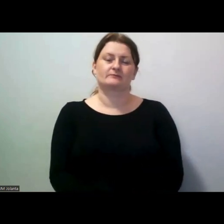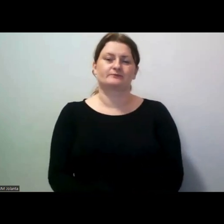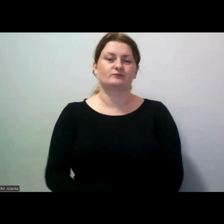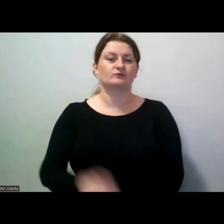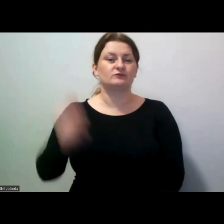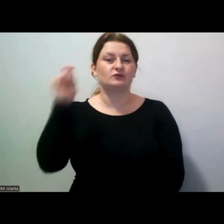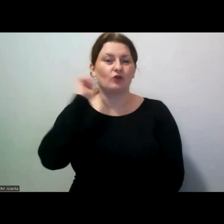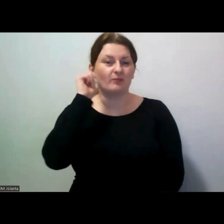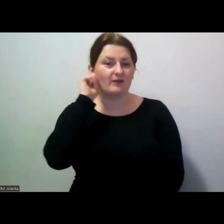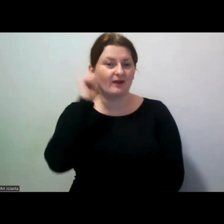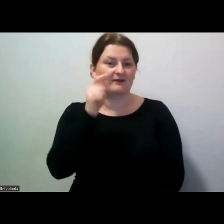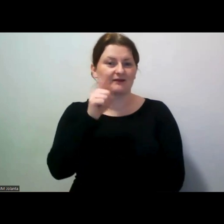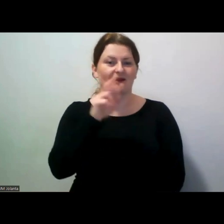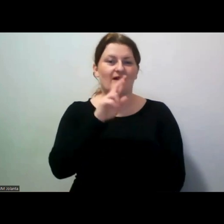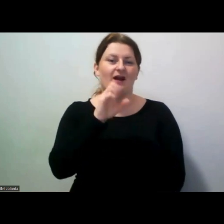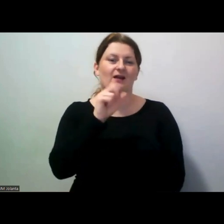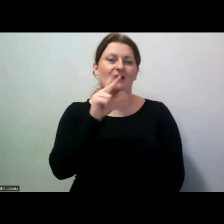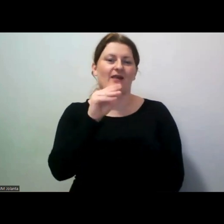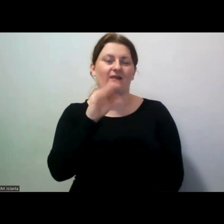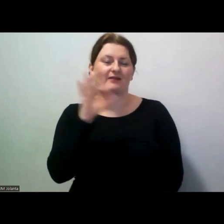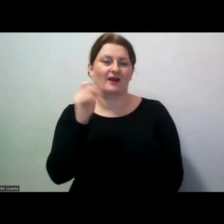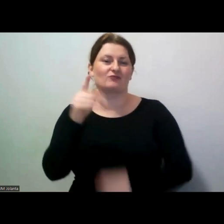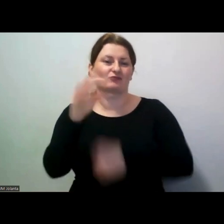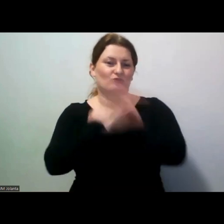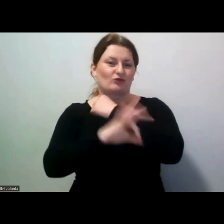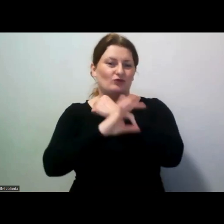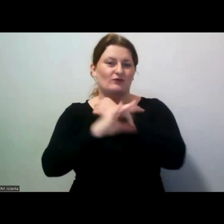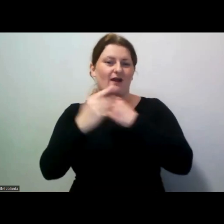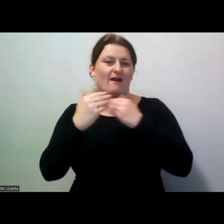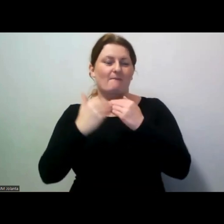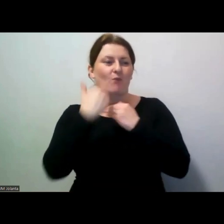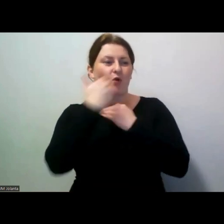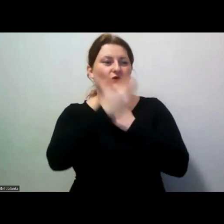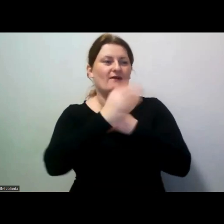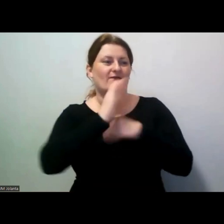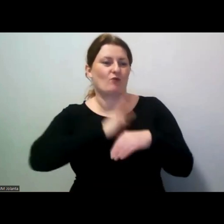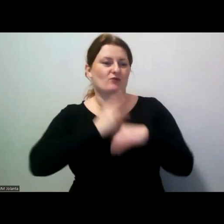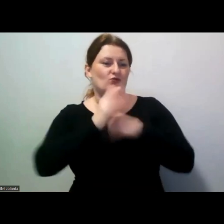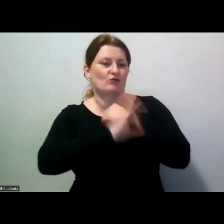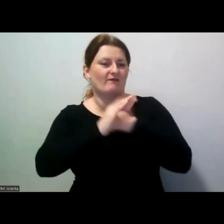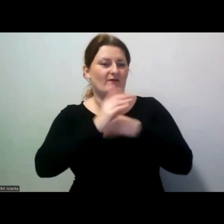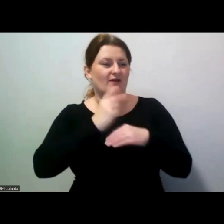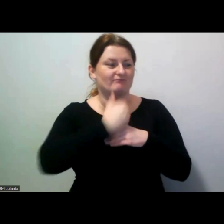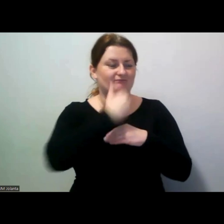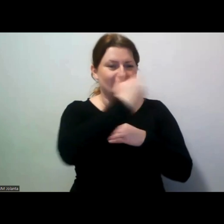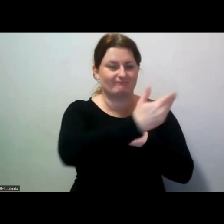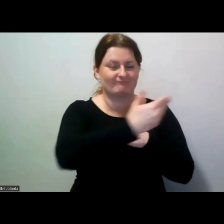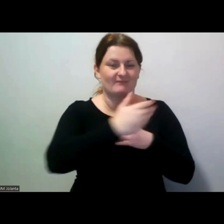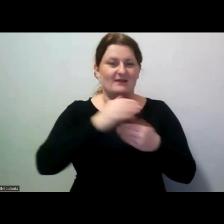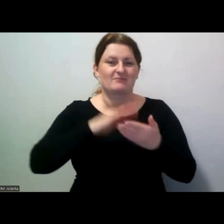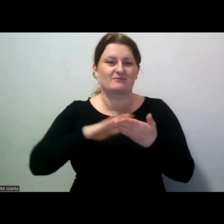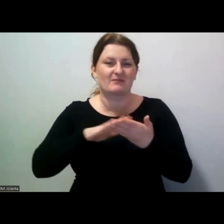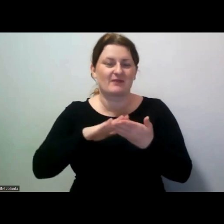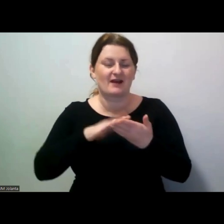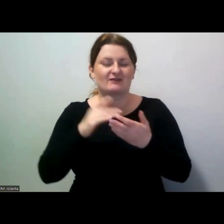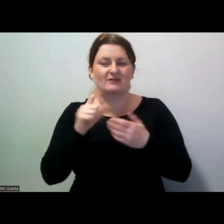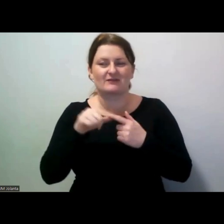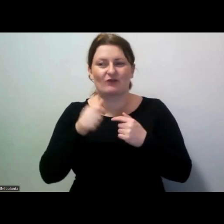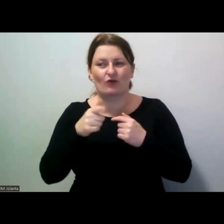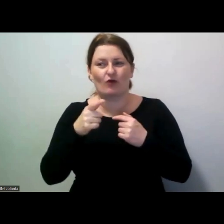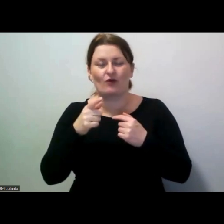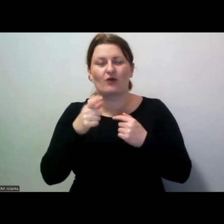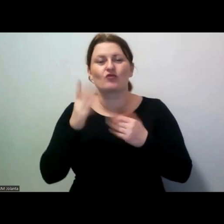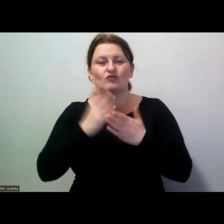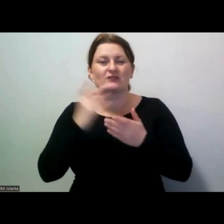Kobiety, rakiety, akademiczki, które wychodzą ze swoją wiedzą poza akademię. Bardzo przepraszam za to spoufalanie się, ale ponieważ